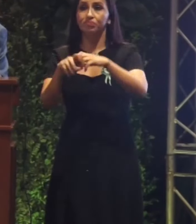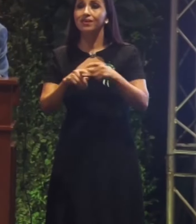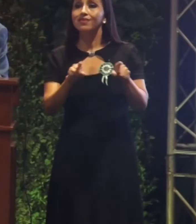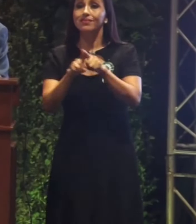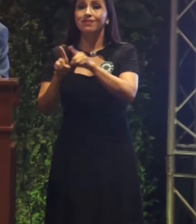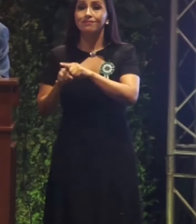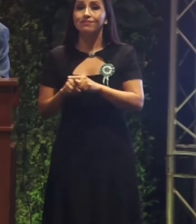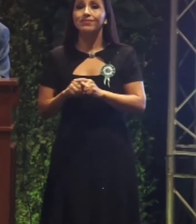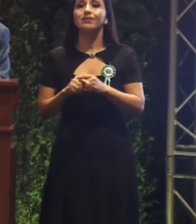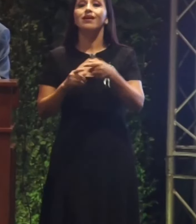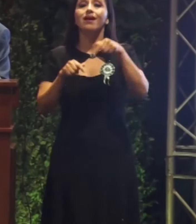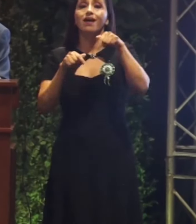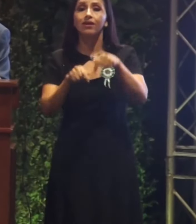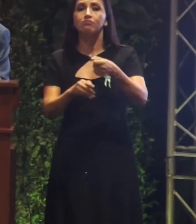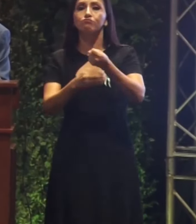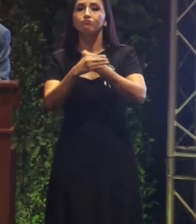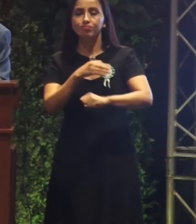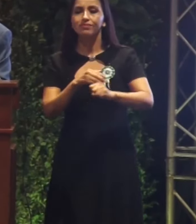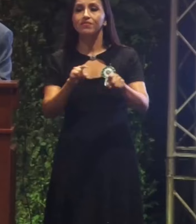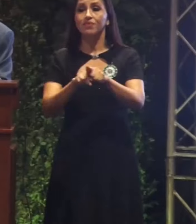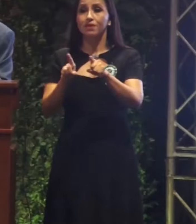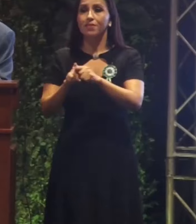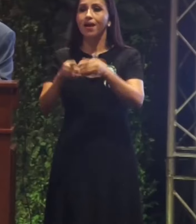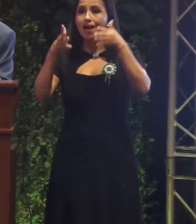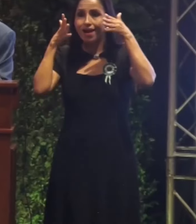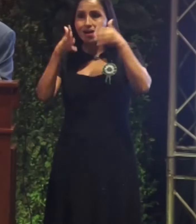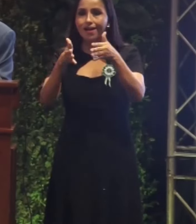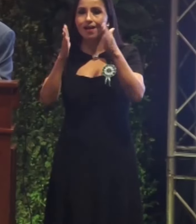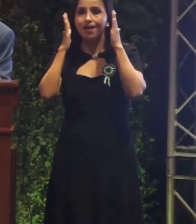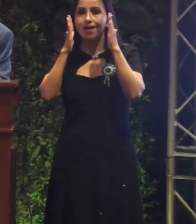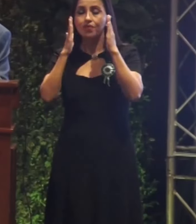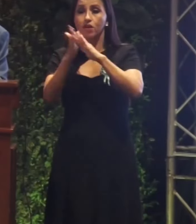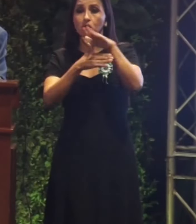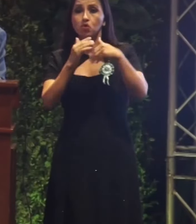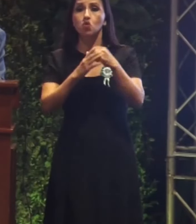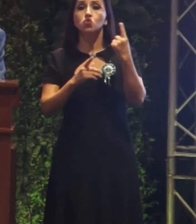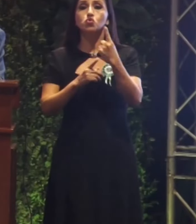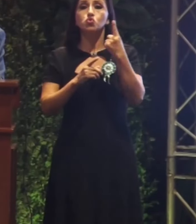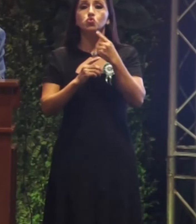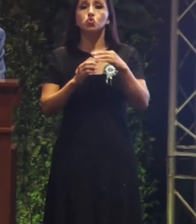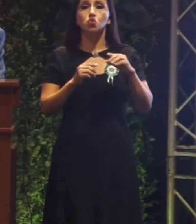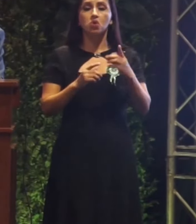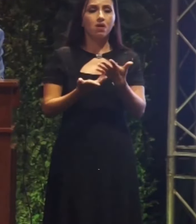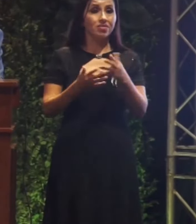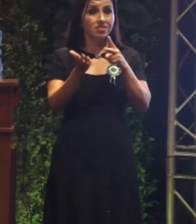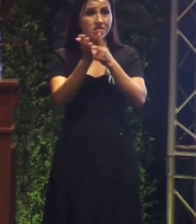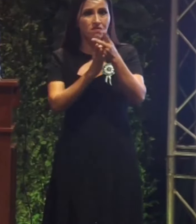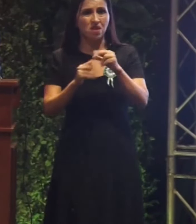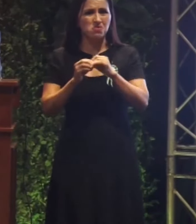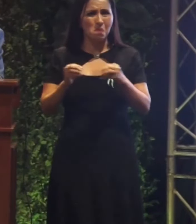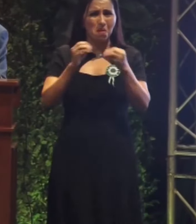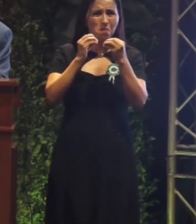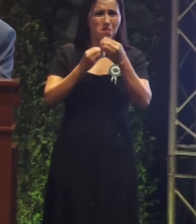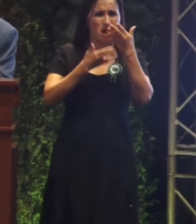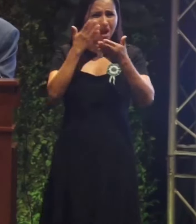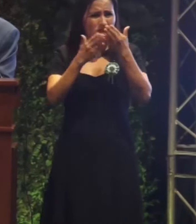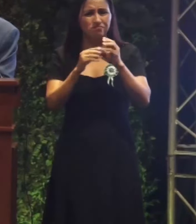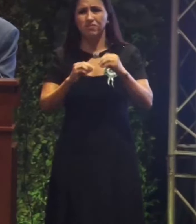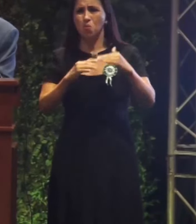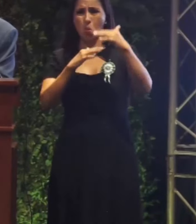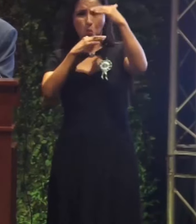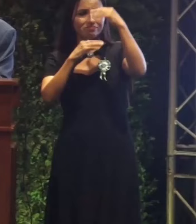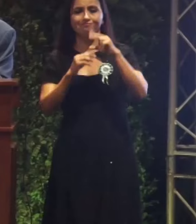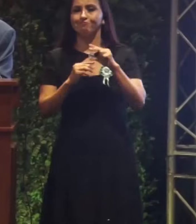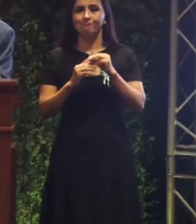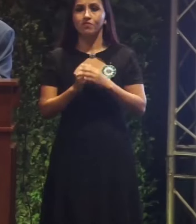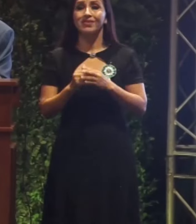también están naciendo aquí. Y hay que atenderlos a todos. No es exageración lo que digo. Esta es tarea de los próximos años.